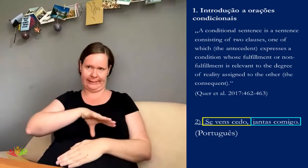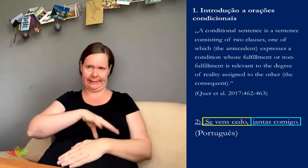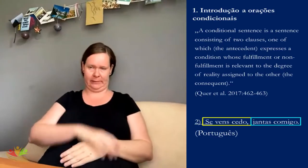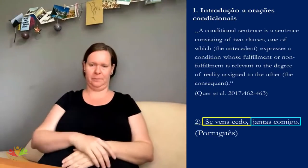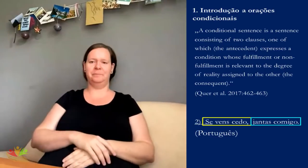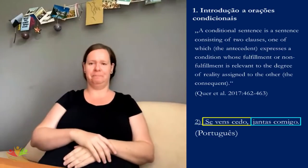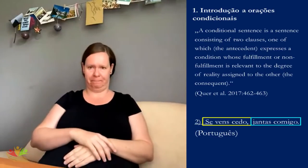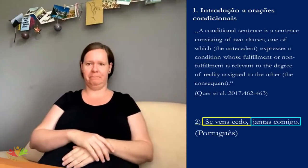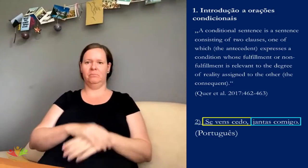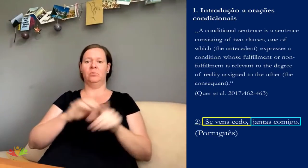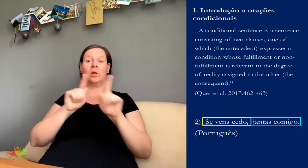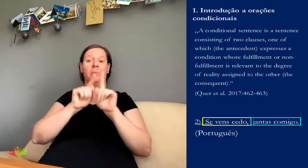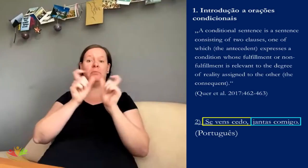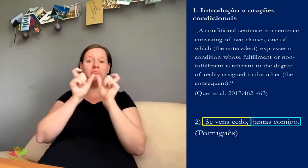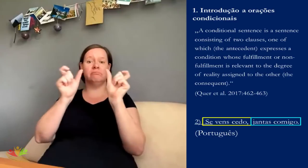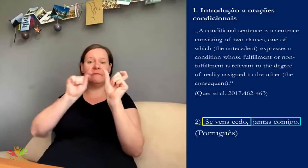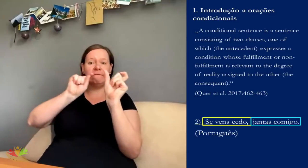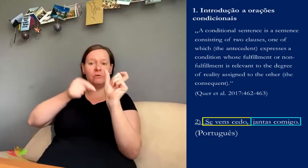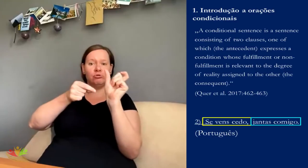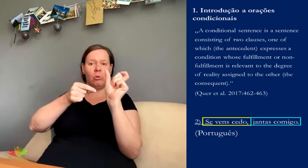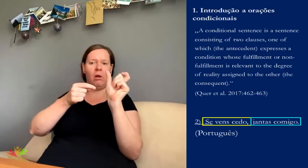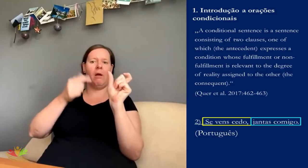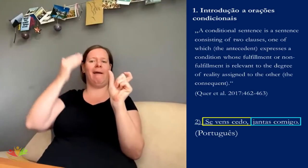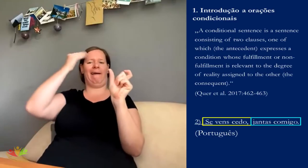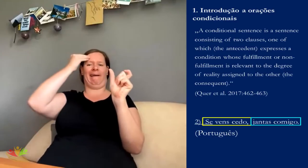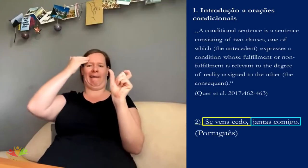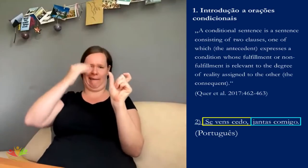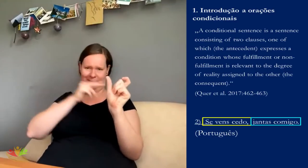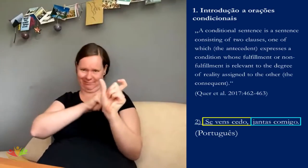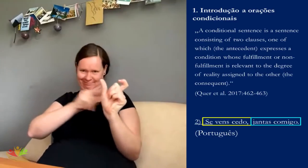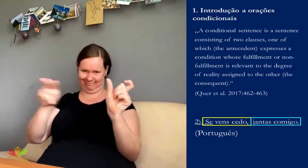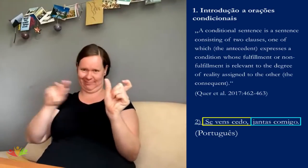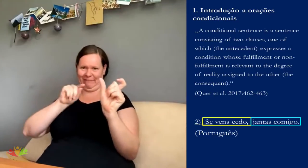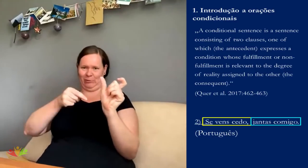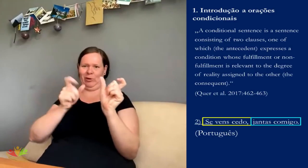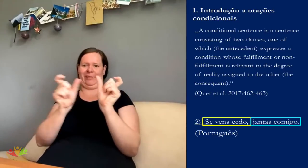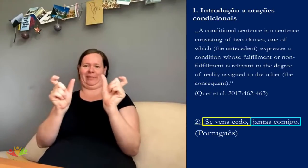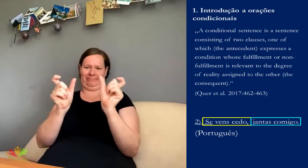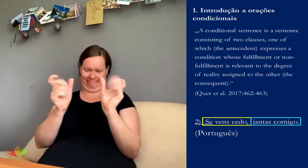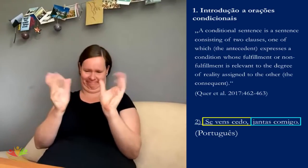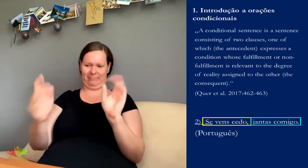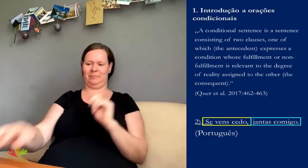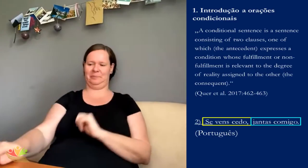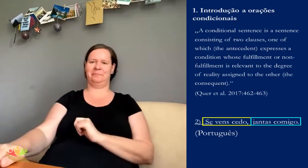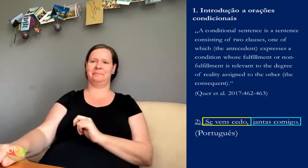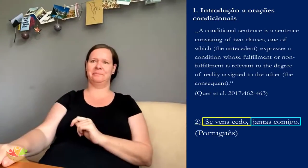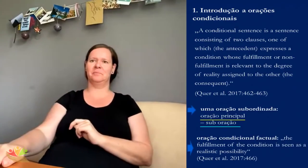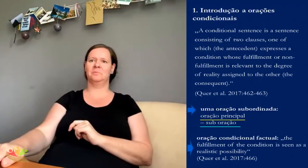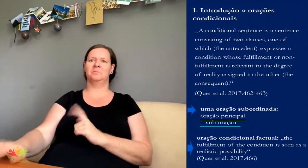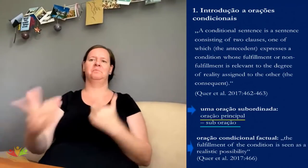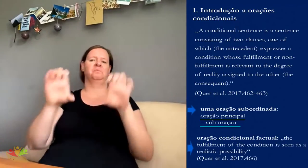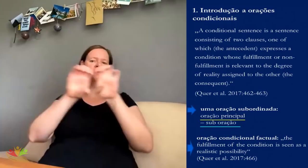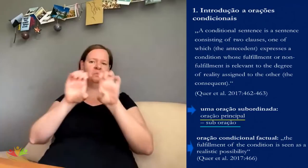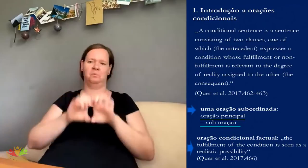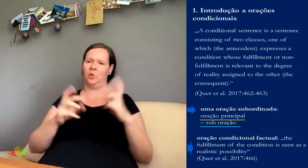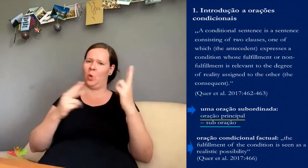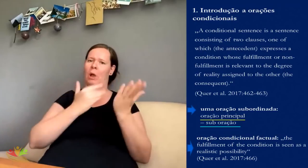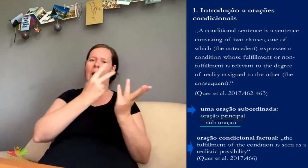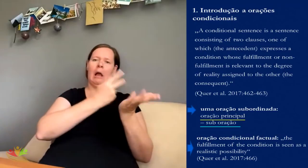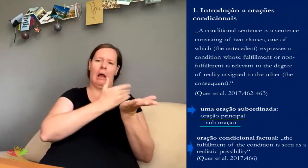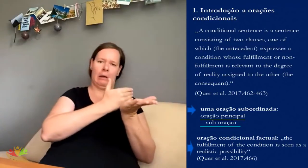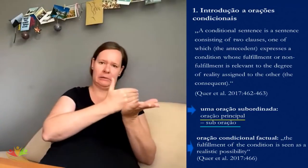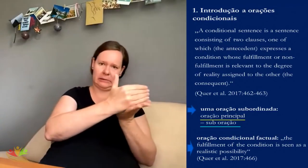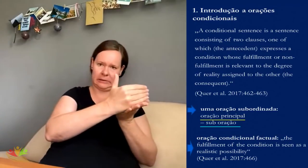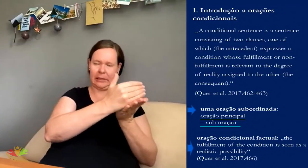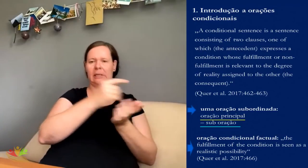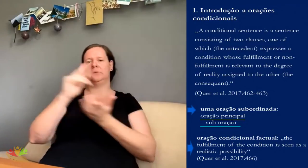pessoas leem ou pronunciam essa sentença com si, elas sabem que se trata de uma estrutura condicional. E a vírgula